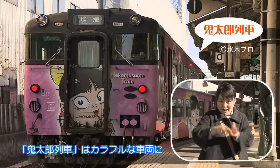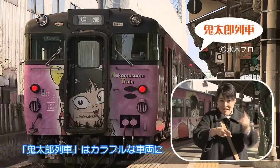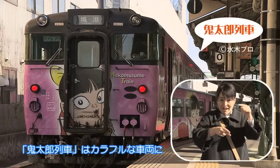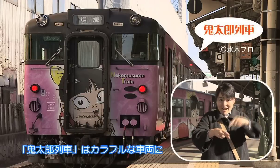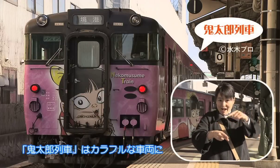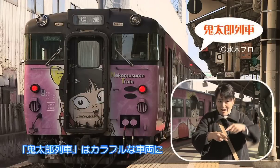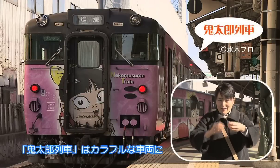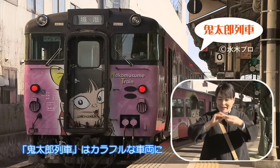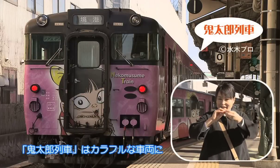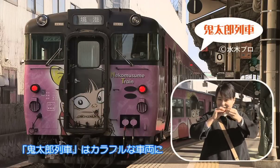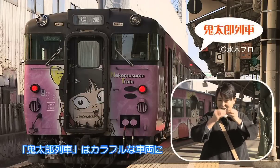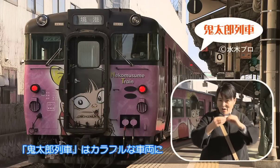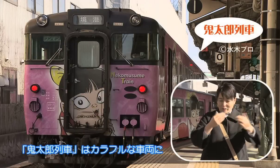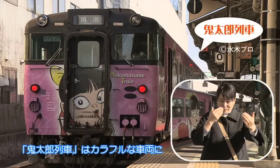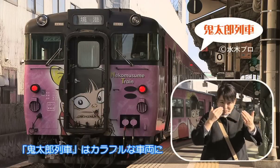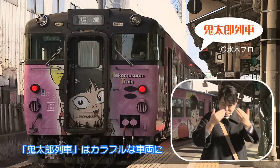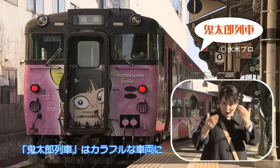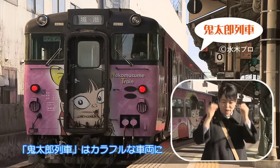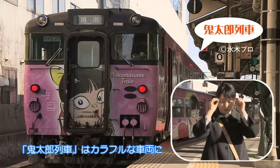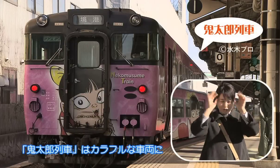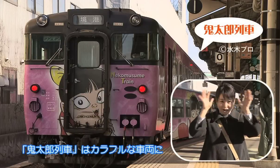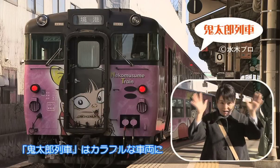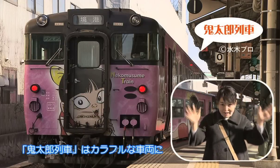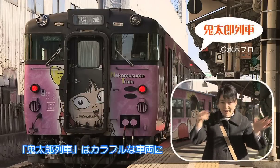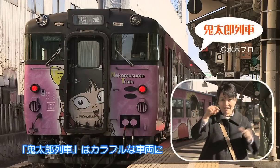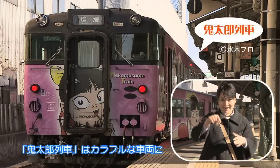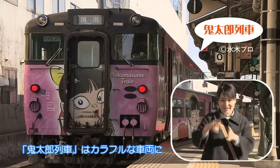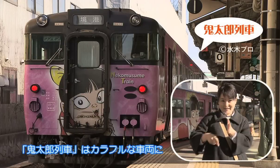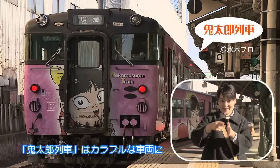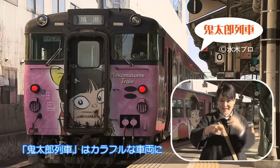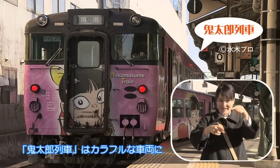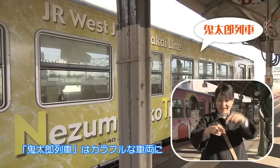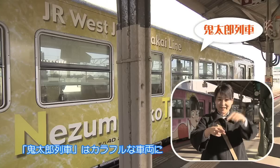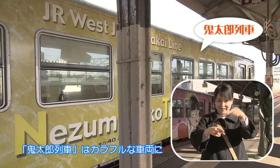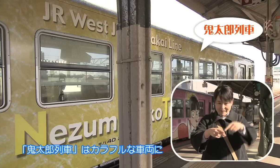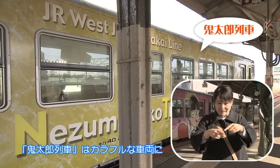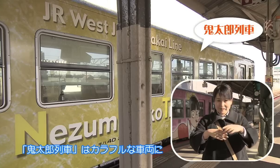ます北郎列車はカラフルな車両